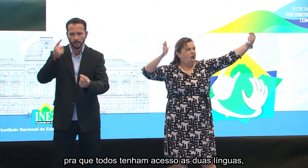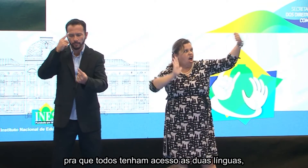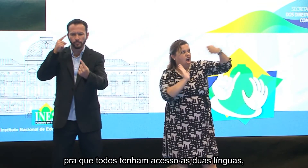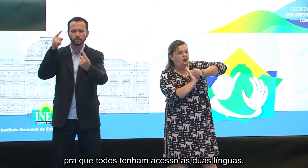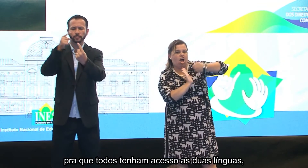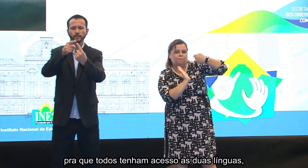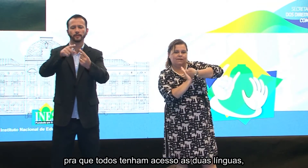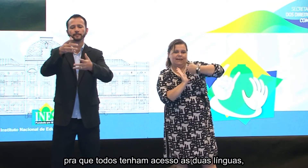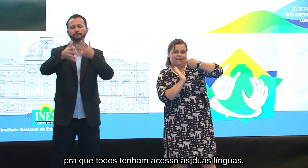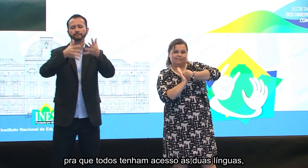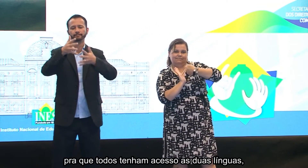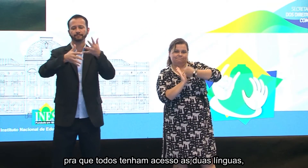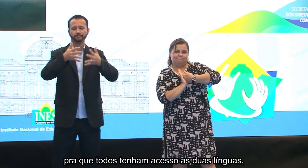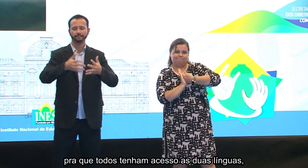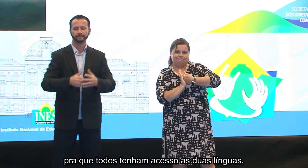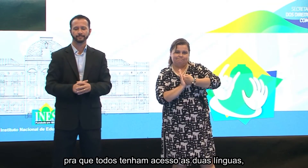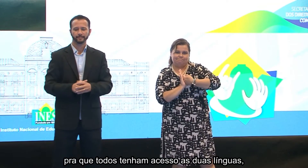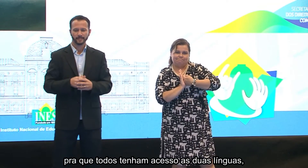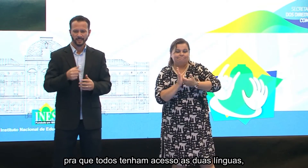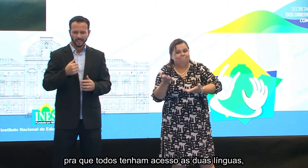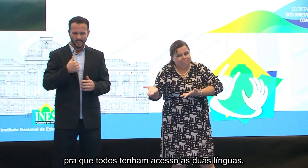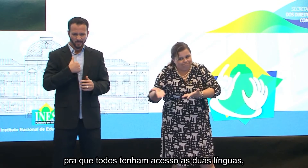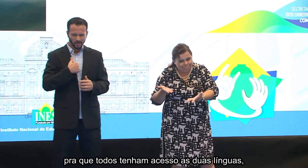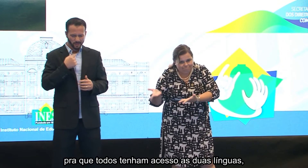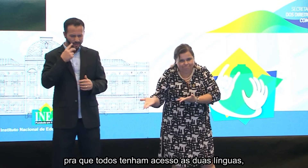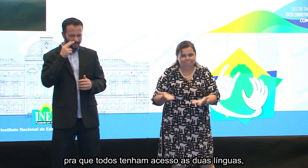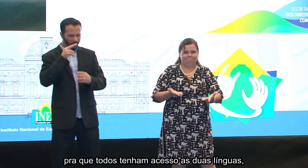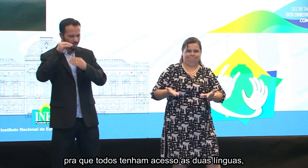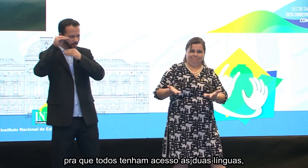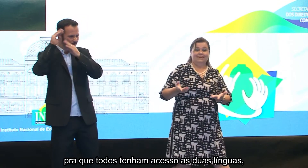que todos tenham acesso às duas línguas. Todos tenham acesso.